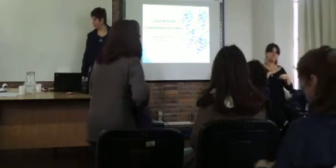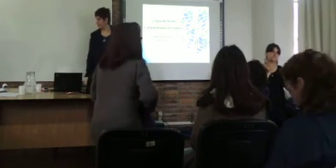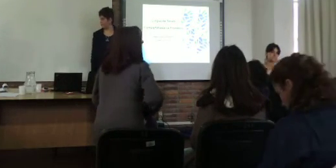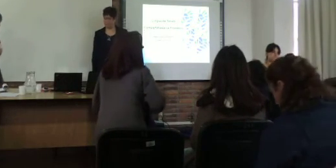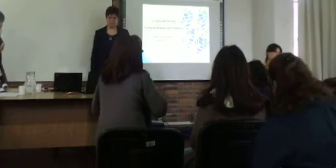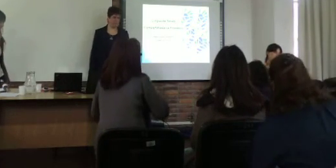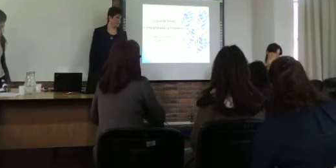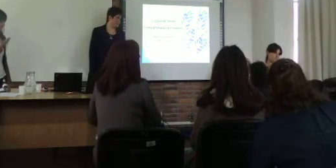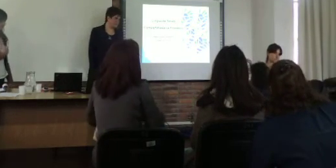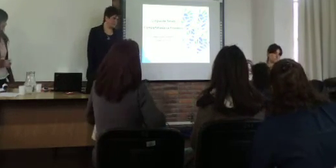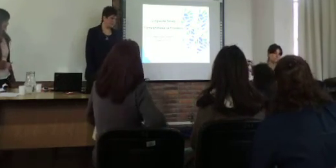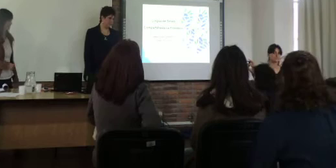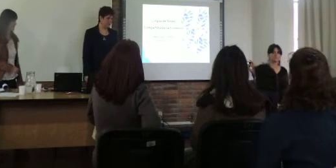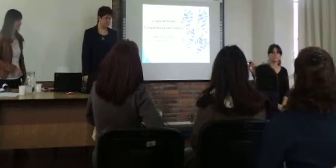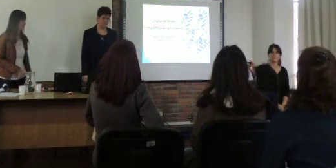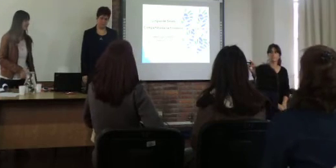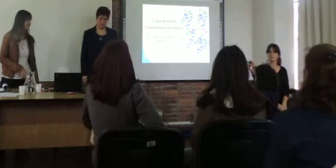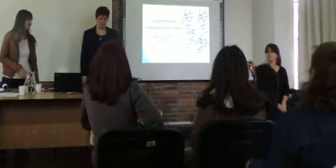de eventos, ¿no?